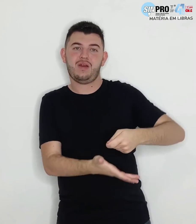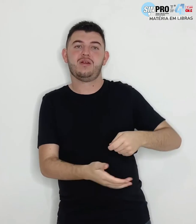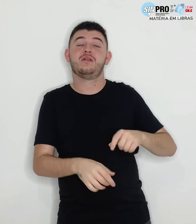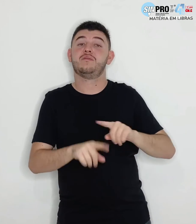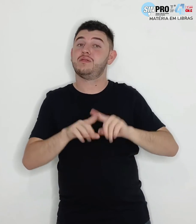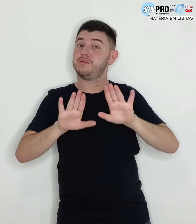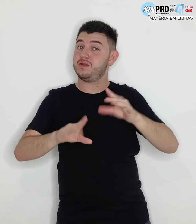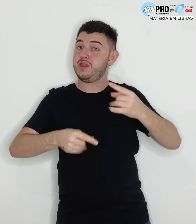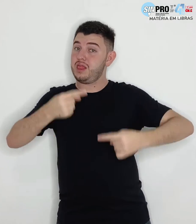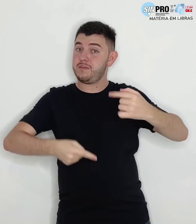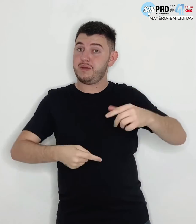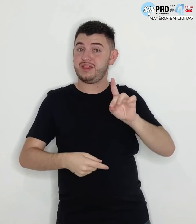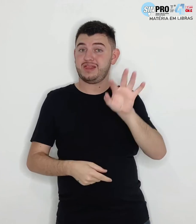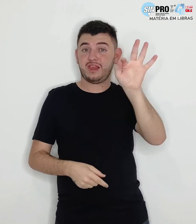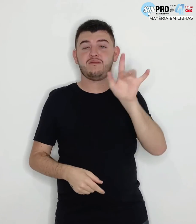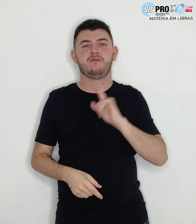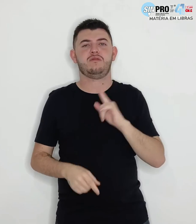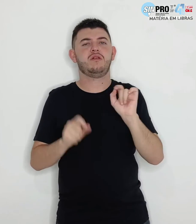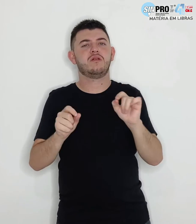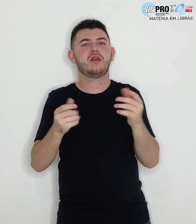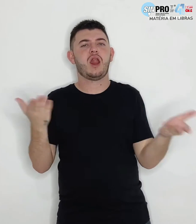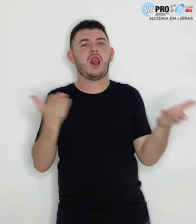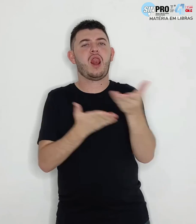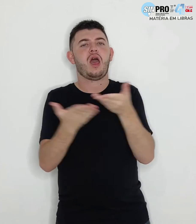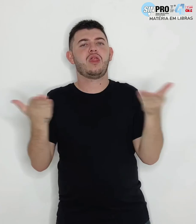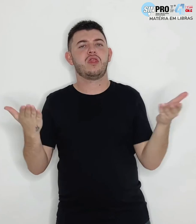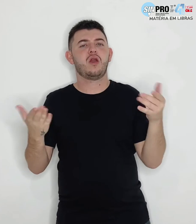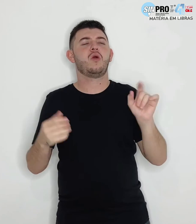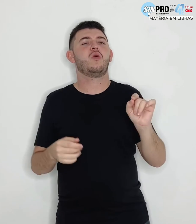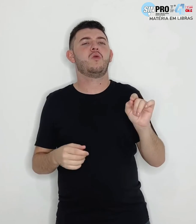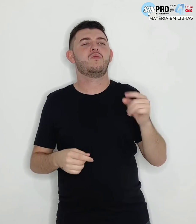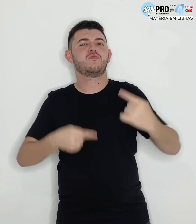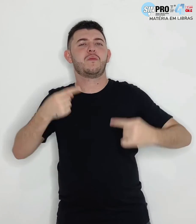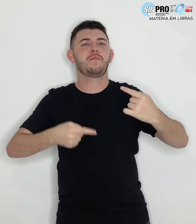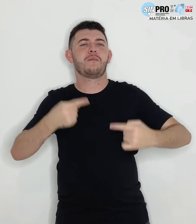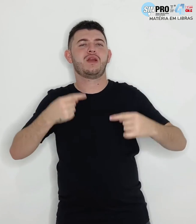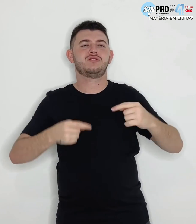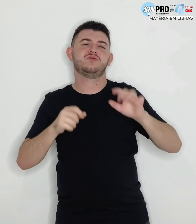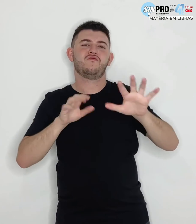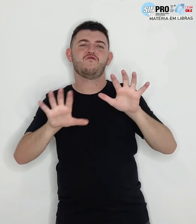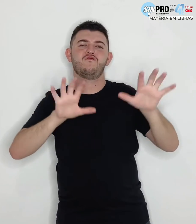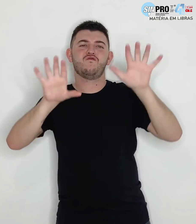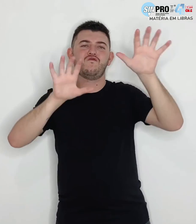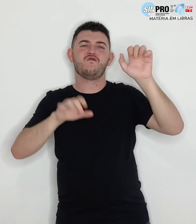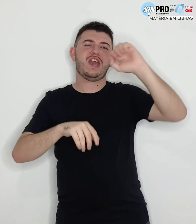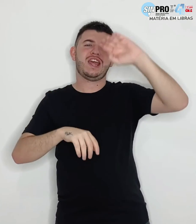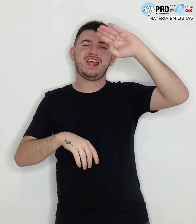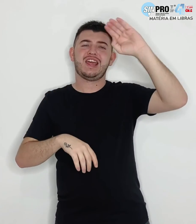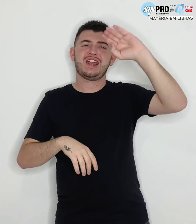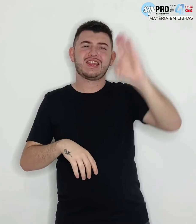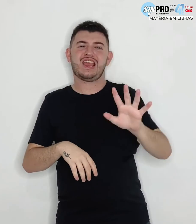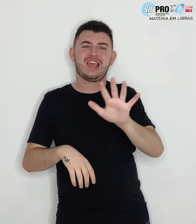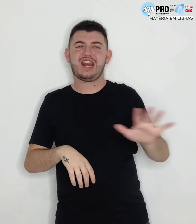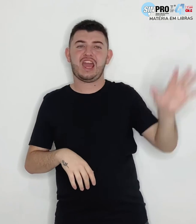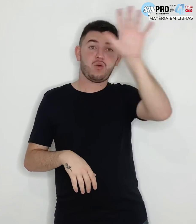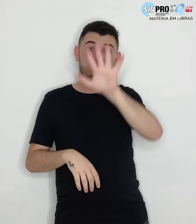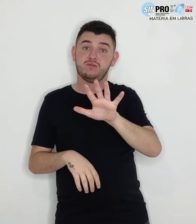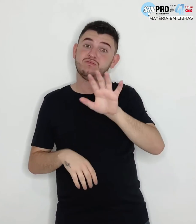qualquer forma, o debate feito no DF tem relação muito forte com o debate feito na esfera federal. Por isso, se